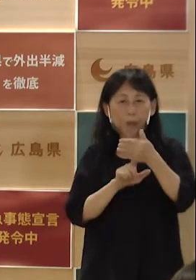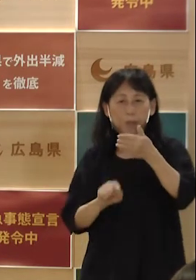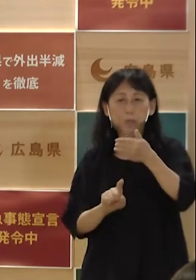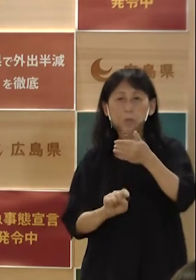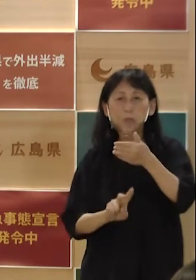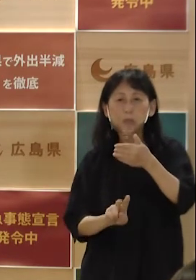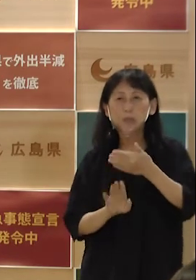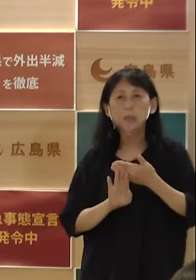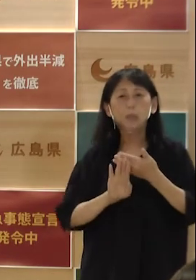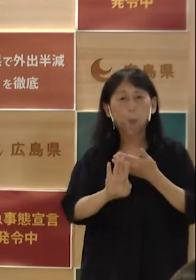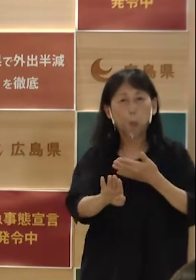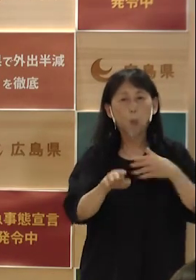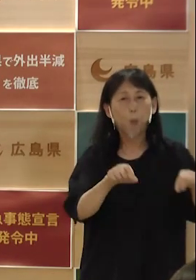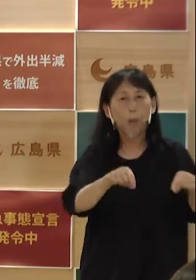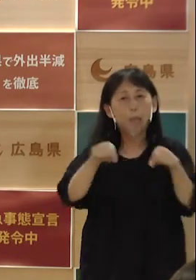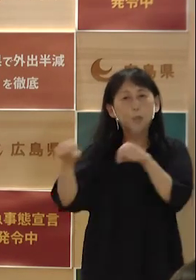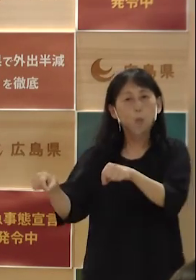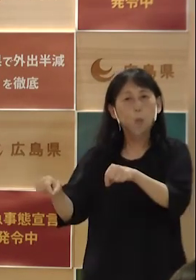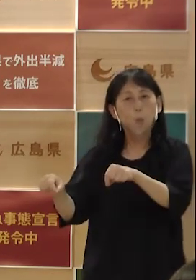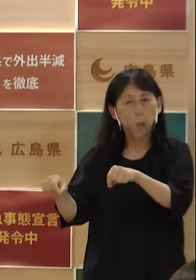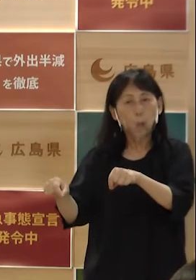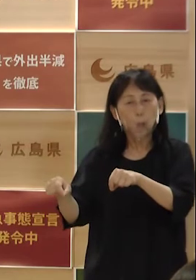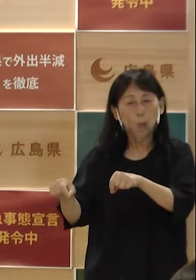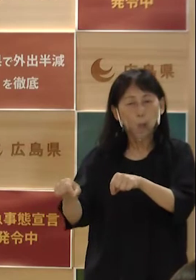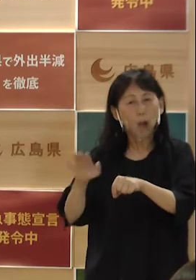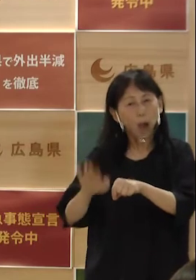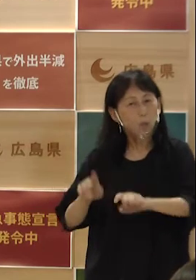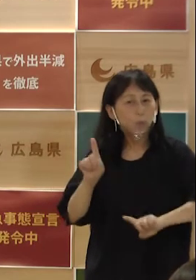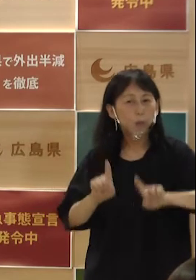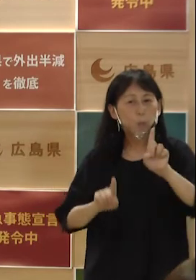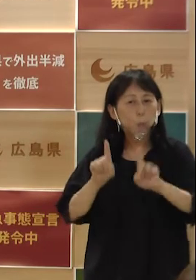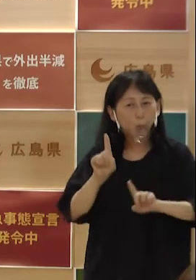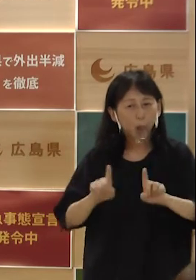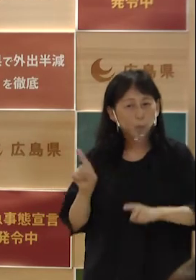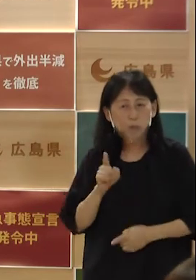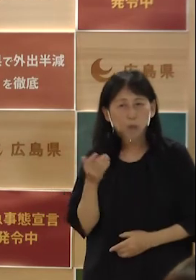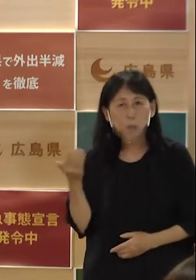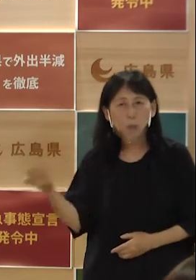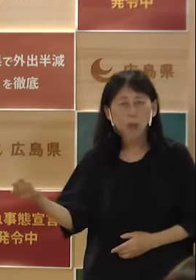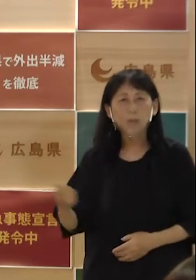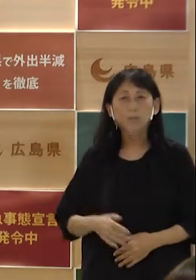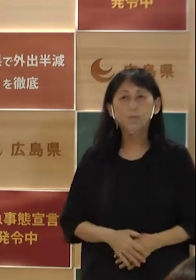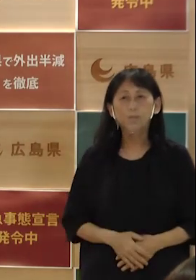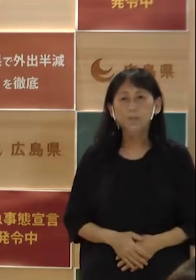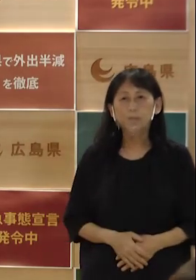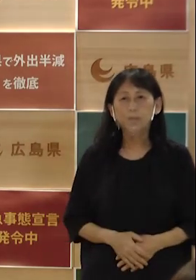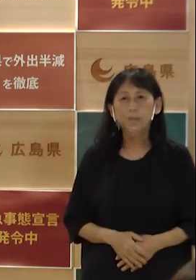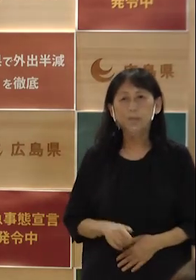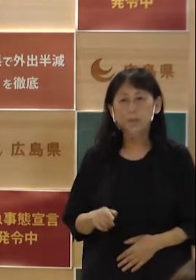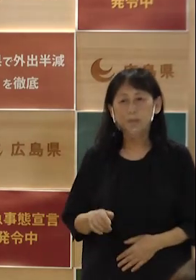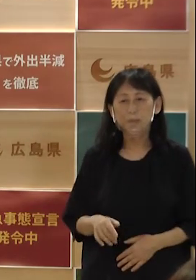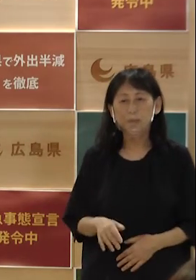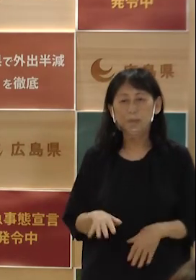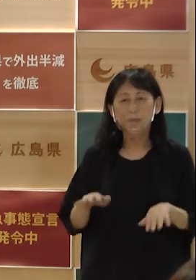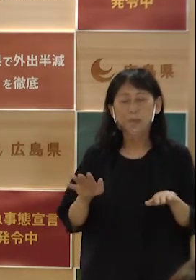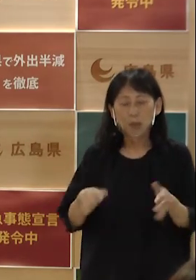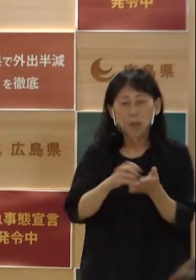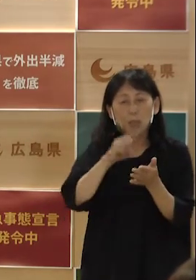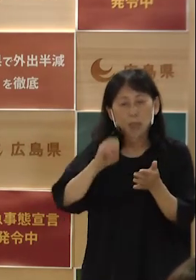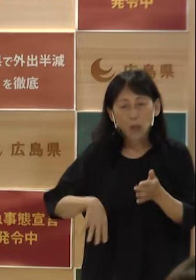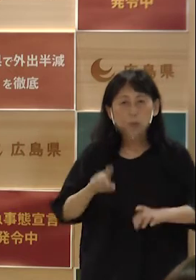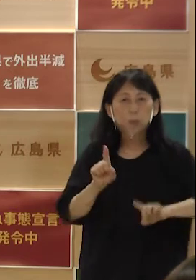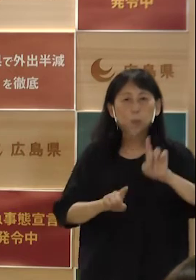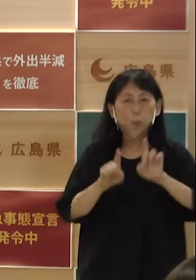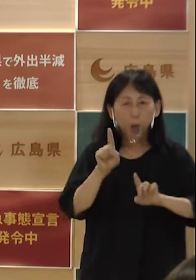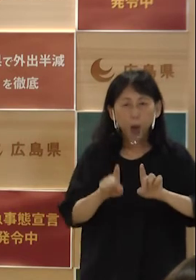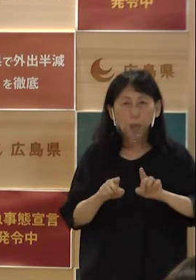降のこう延長などについて知事のご所見はいかがでしょうか。 そうですね、まあ、解除するかどうかというのはこれは、まあ、国が確